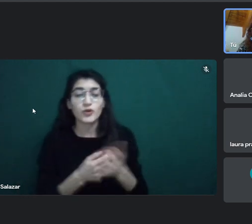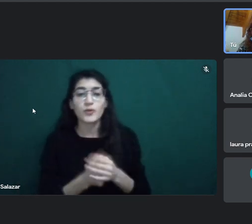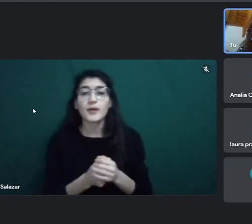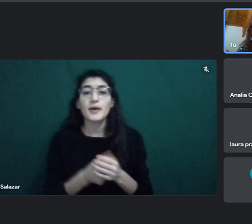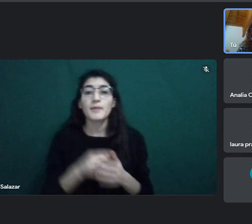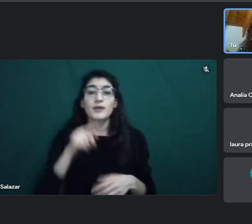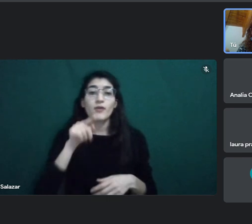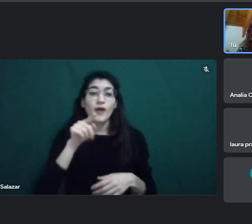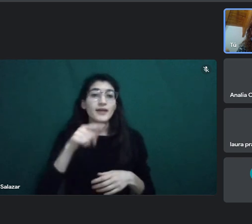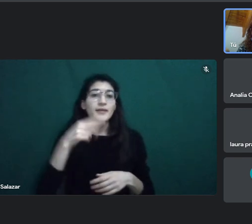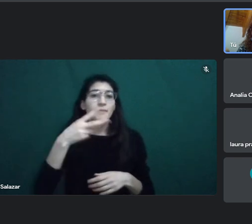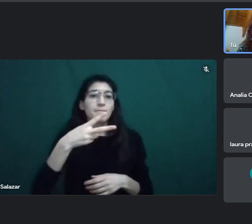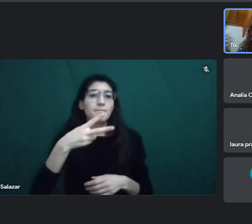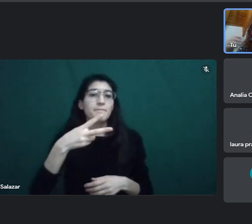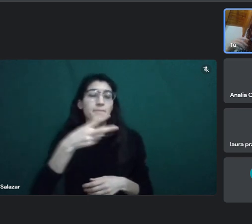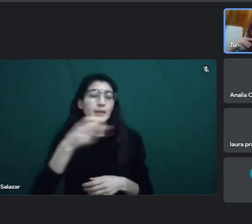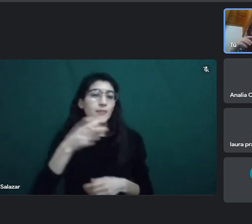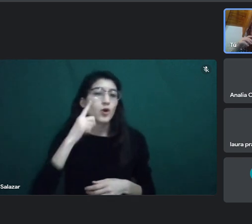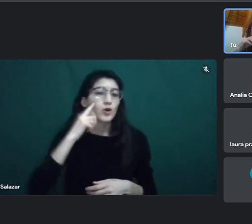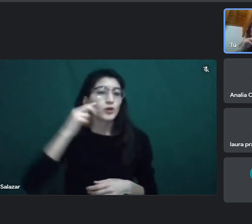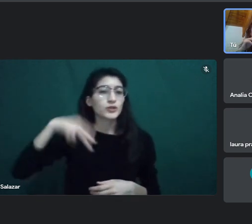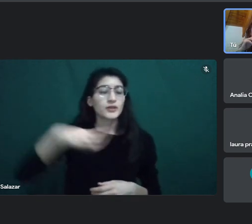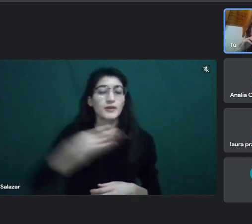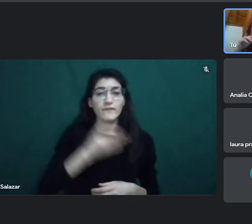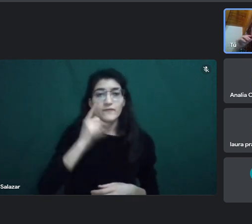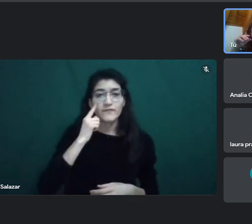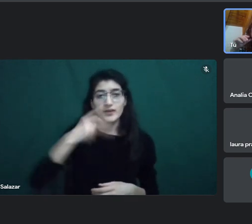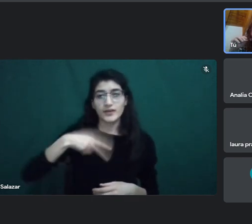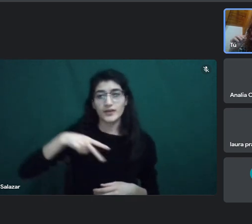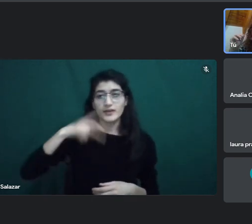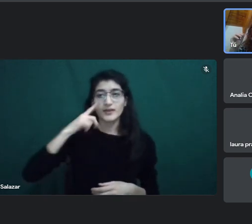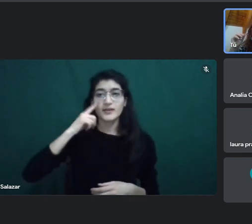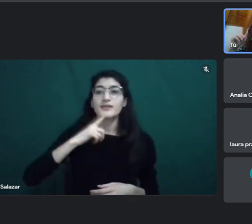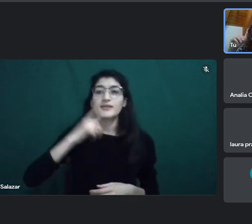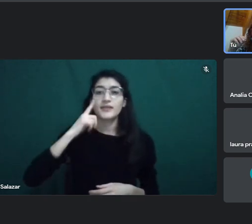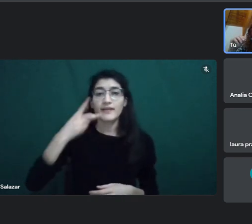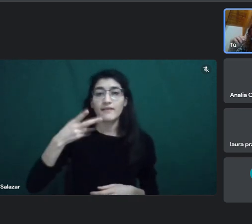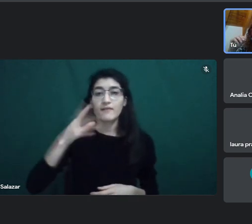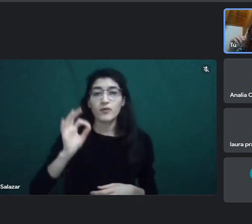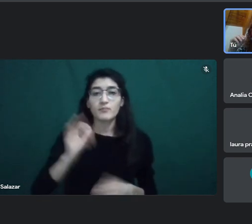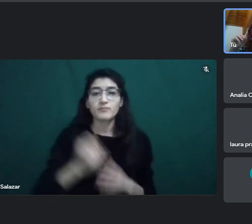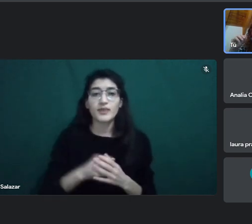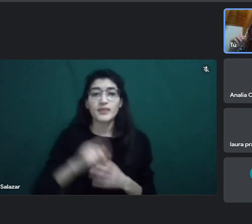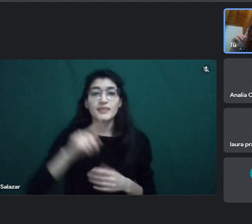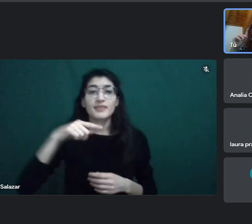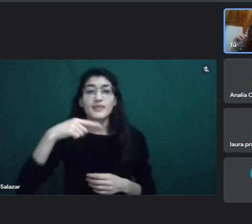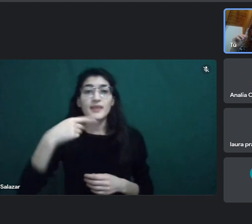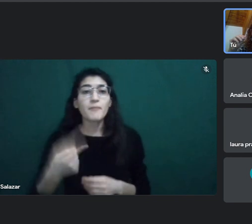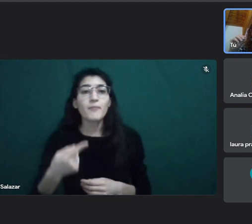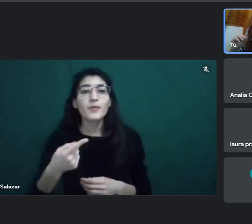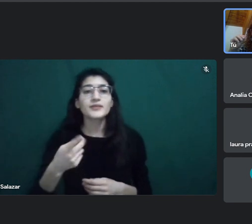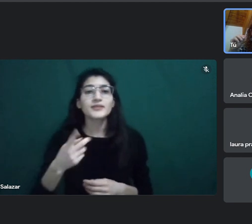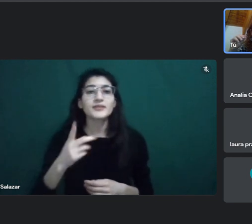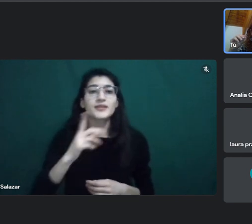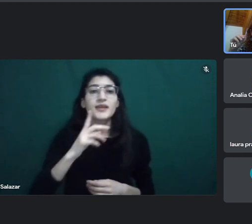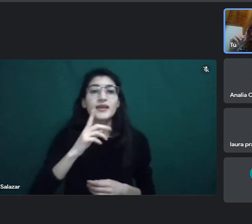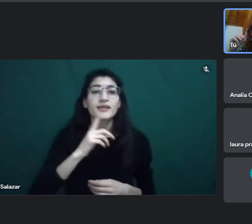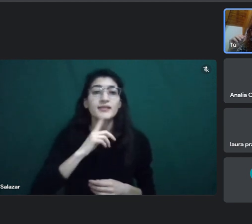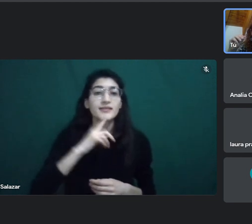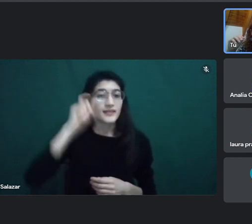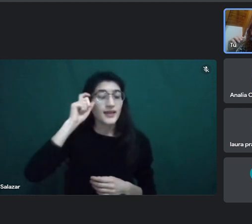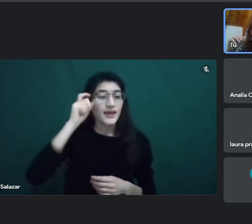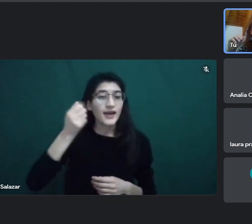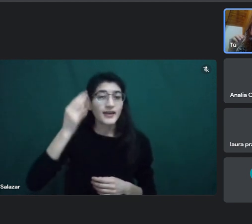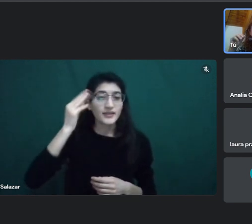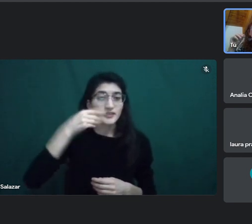infinitivo, ¿sí? Y luego tenemos teaching and planning, que están como premodificadores.